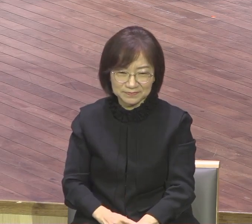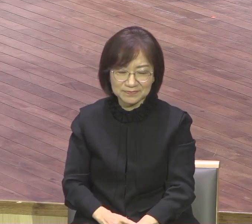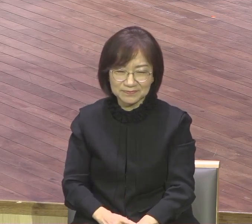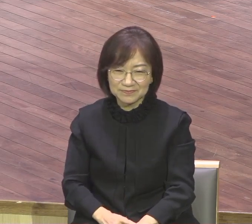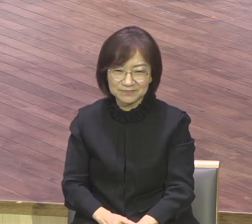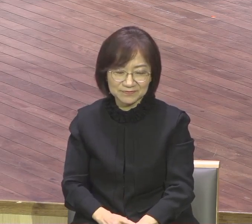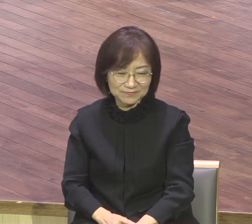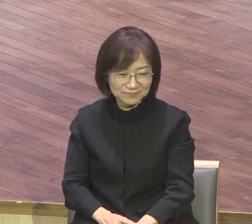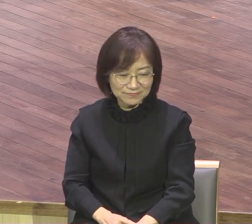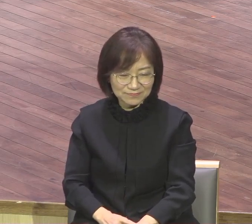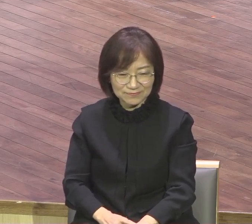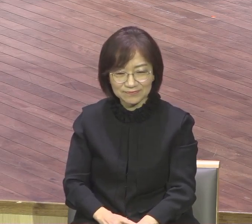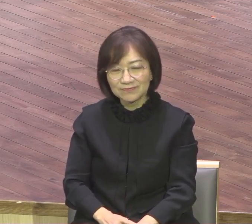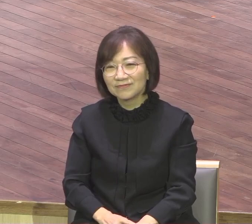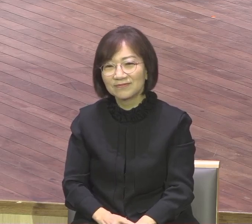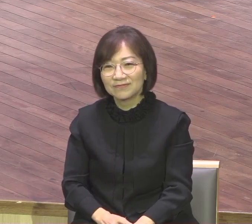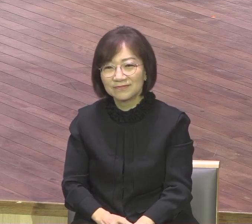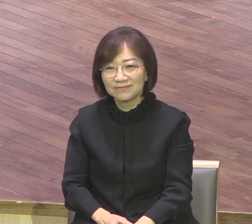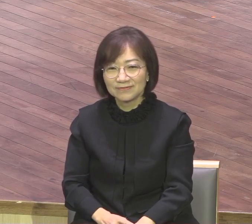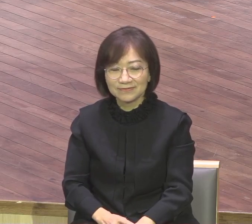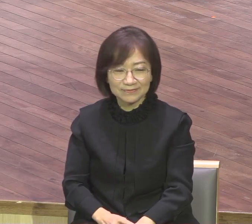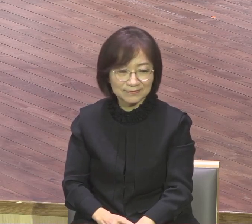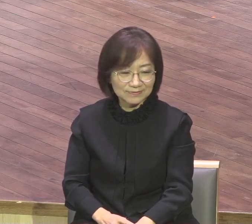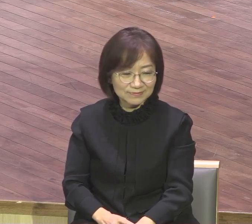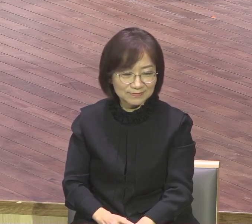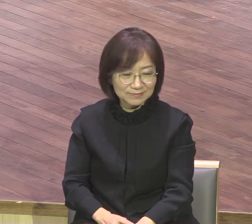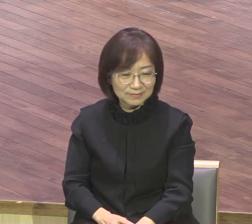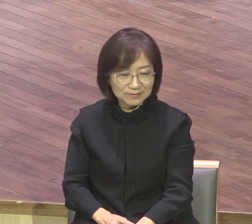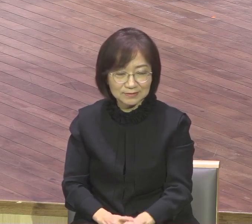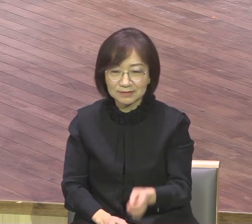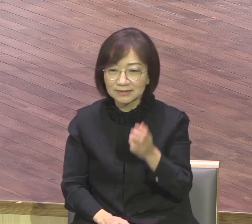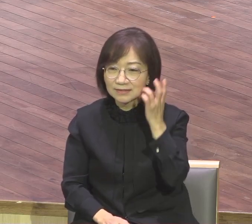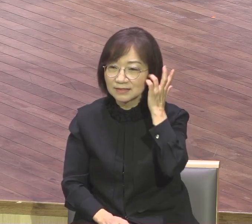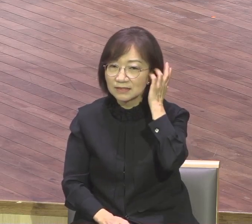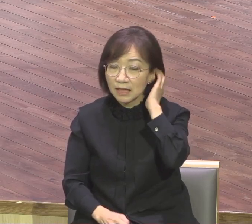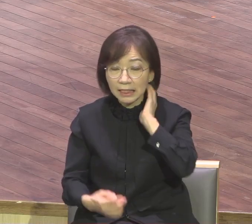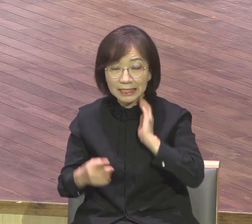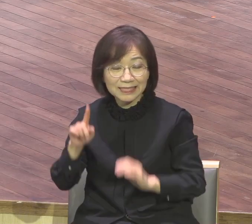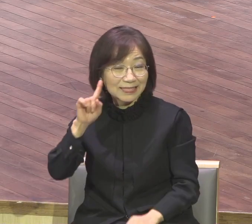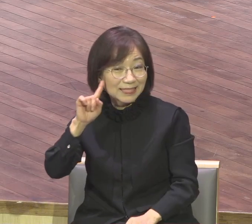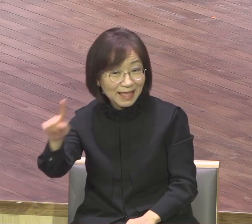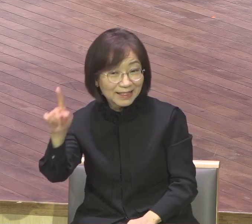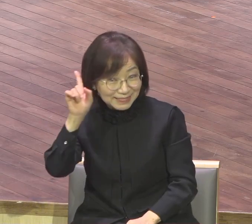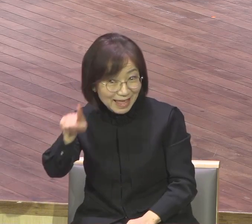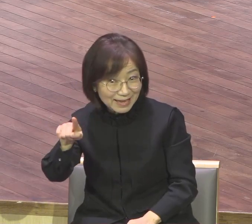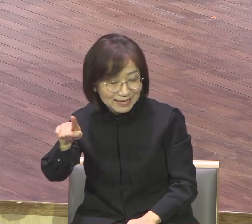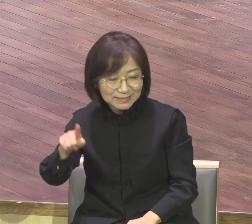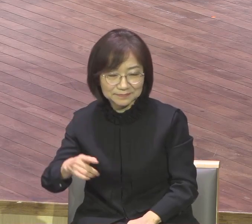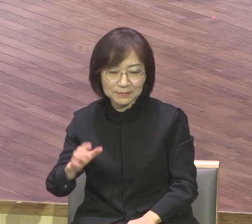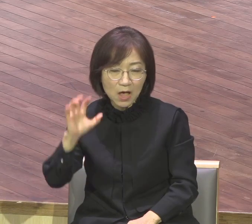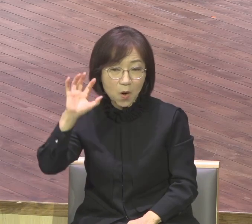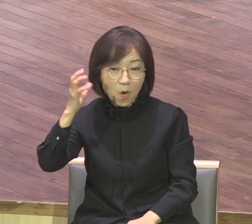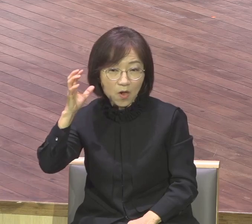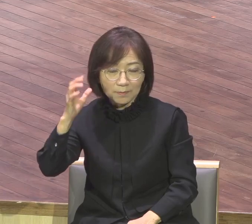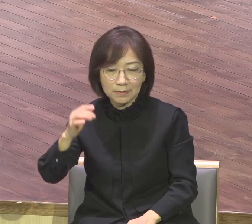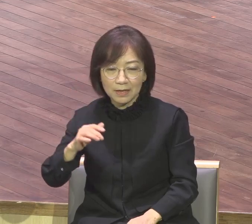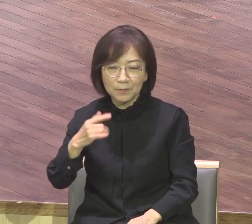salvación. Es muy equivocado. 내일 그 목사님들이 600명이서 온다는데 제가